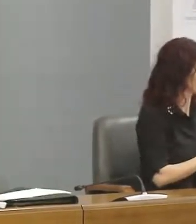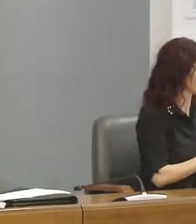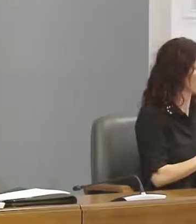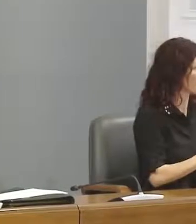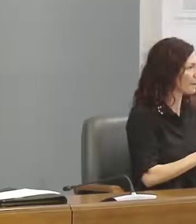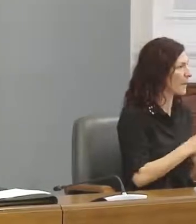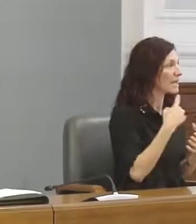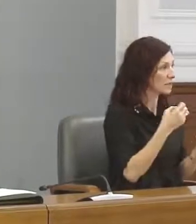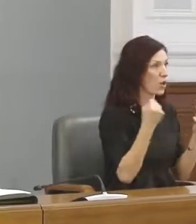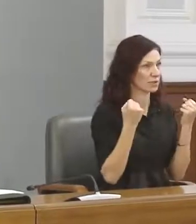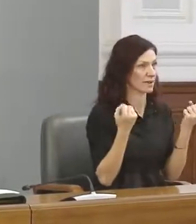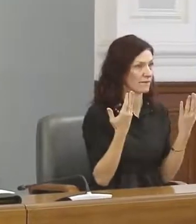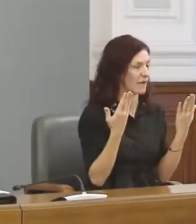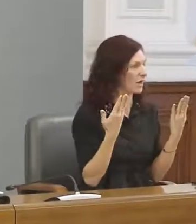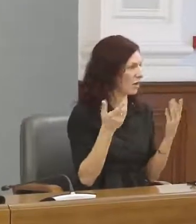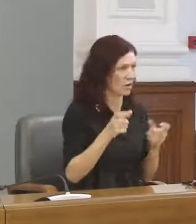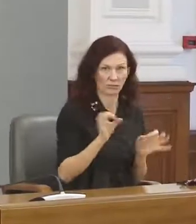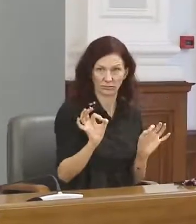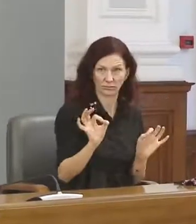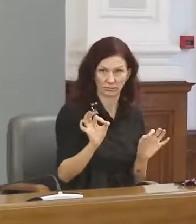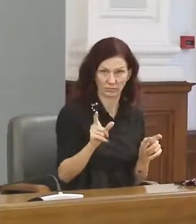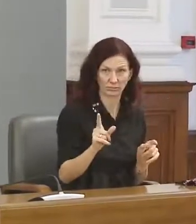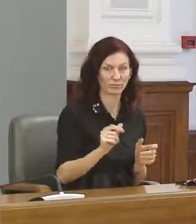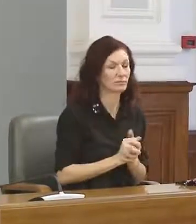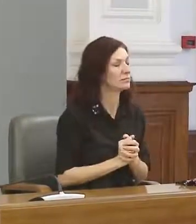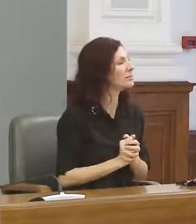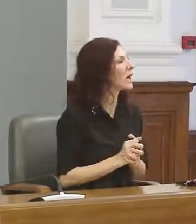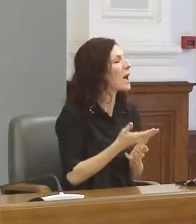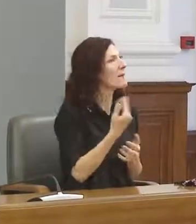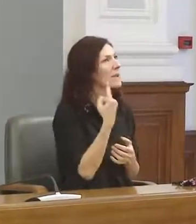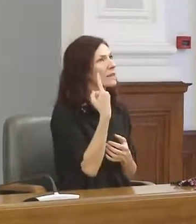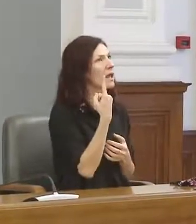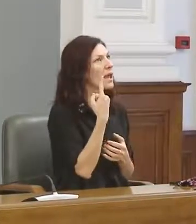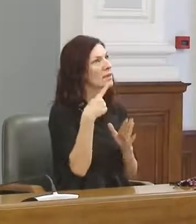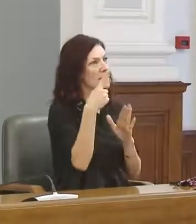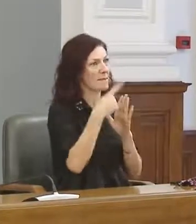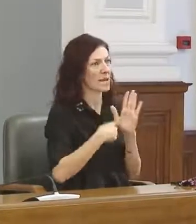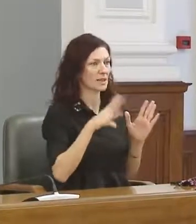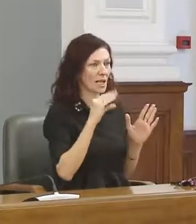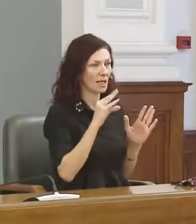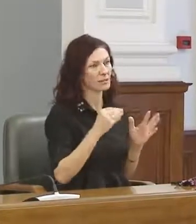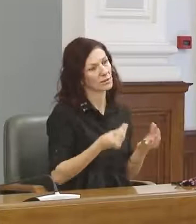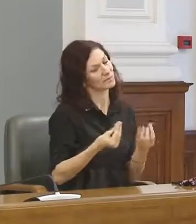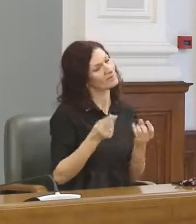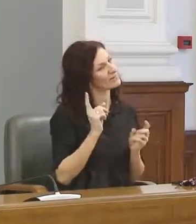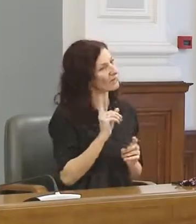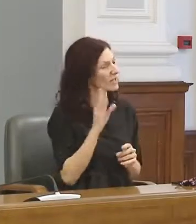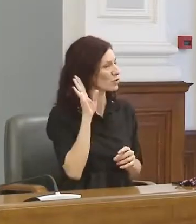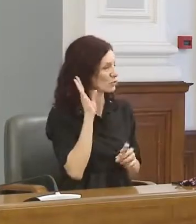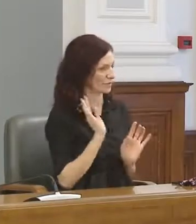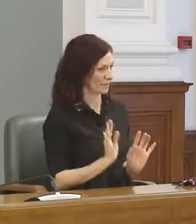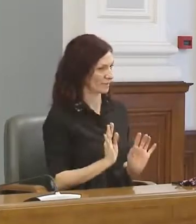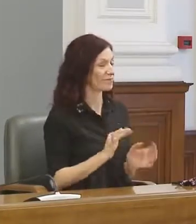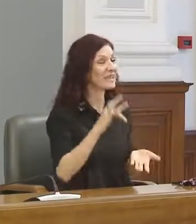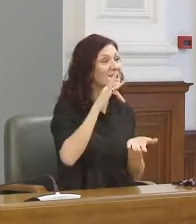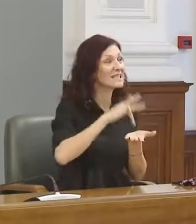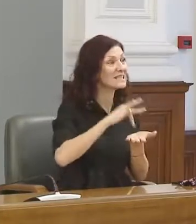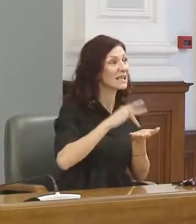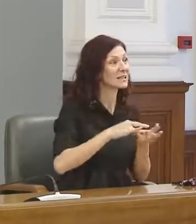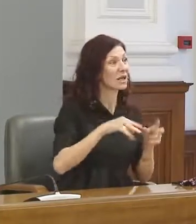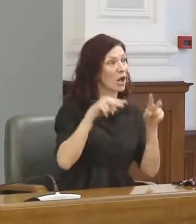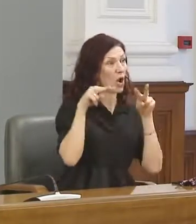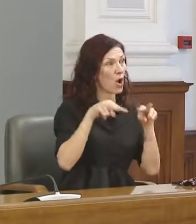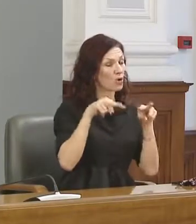За оздравелите, нали? Преди един месец го казах, хубаво, че не ме слушате. Центъра по контрол